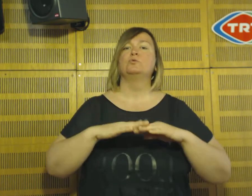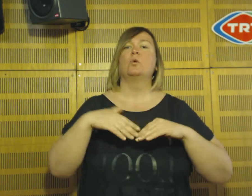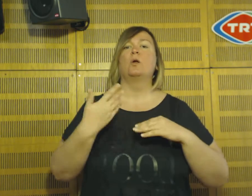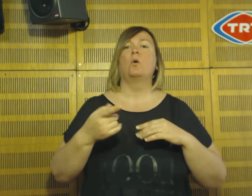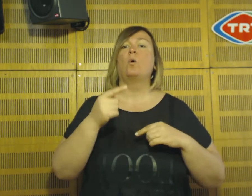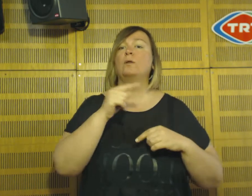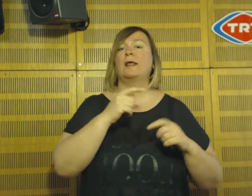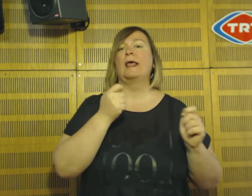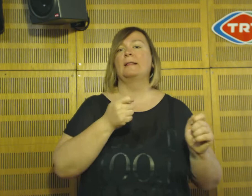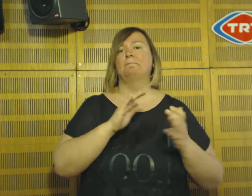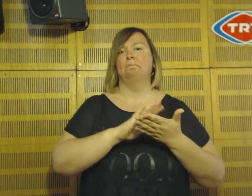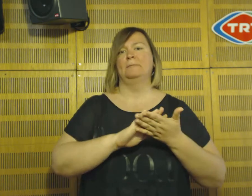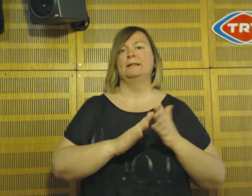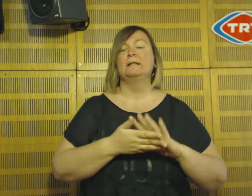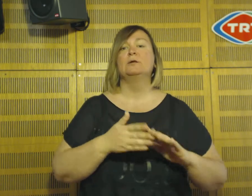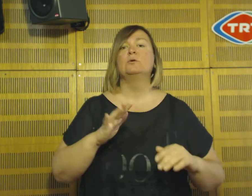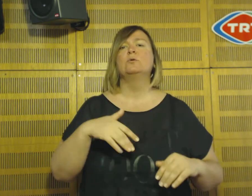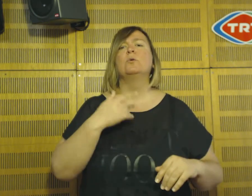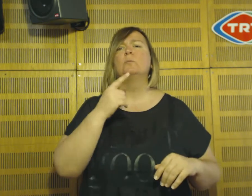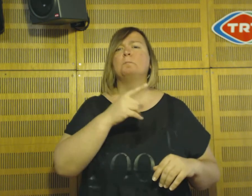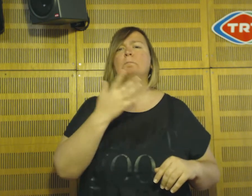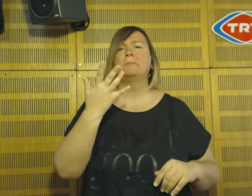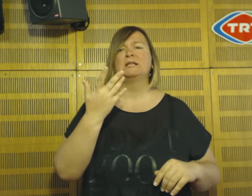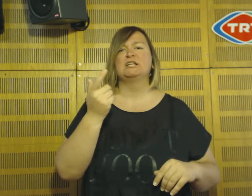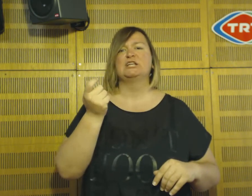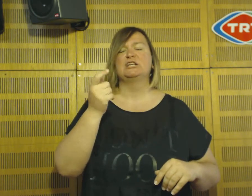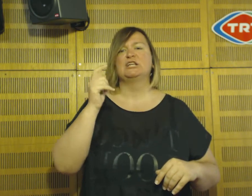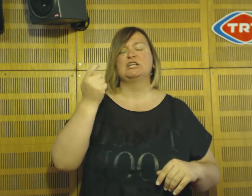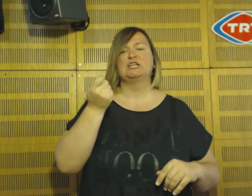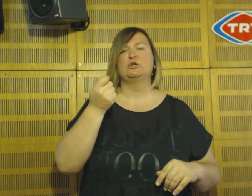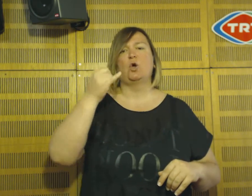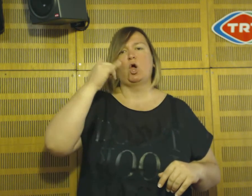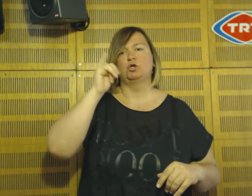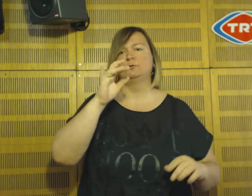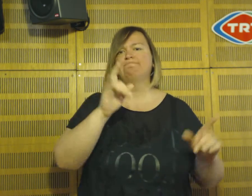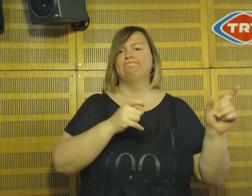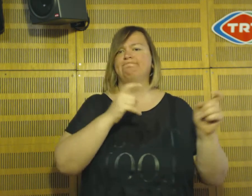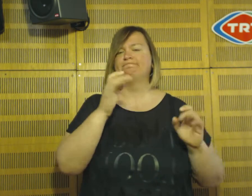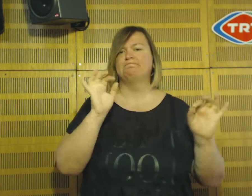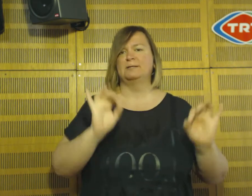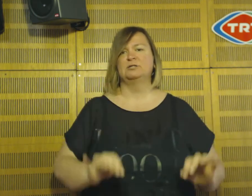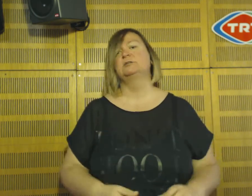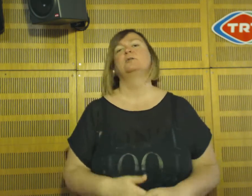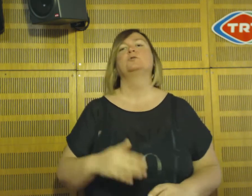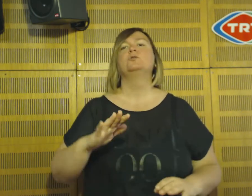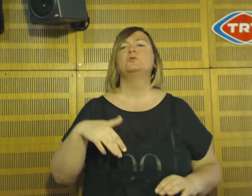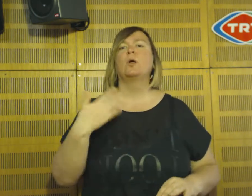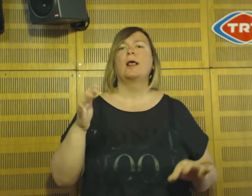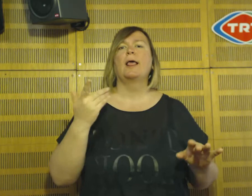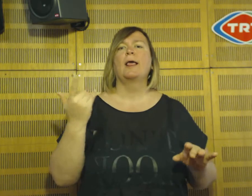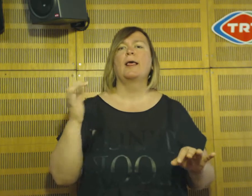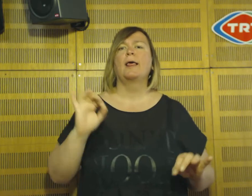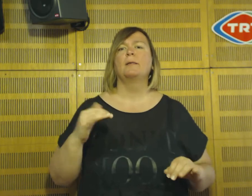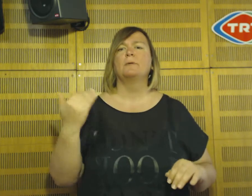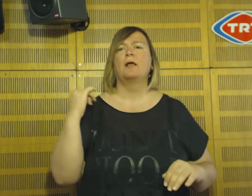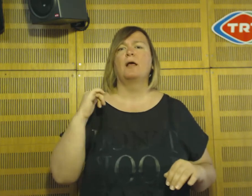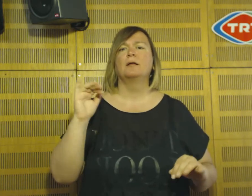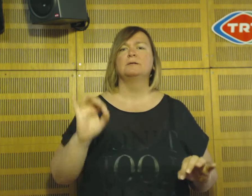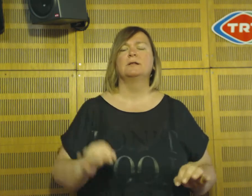oradaki eğitimleri bitirdik ve orada da 5 iş koçu arkadaşıyla başladık. Sonra hemen arkasından Nisan